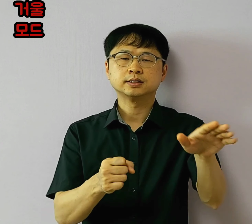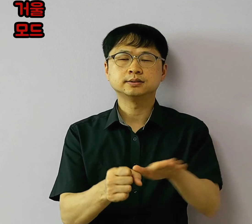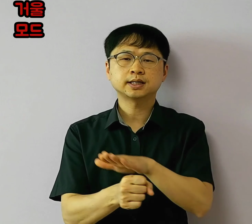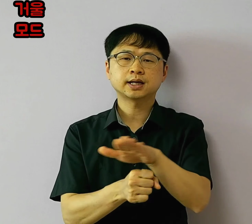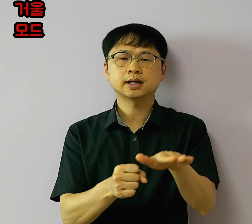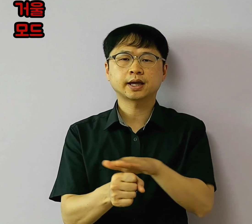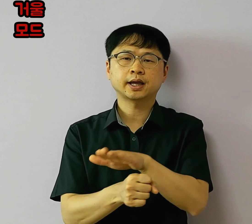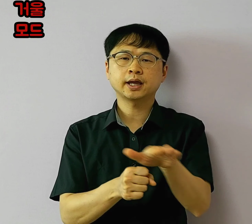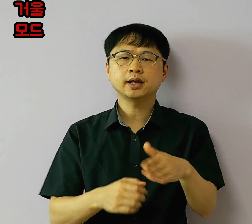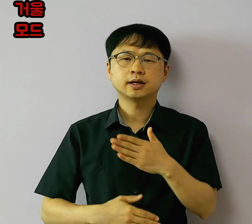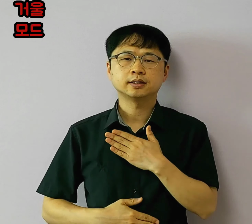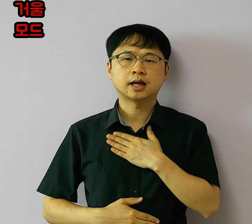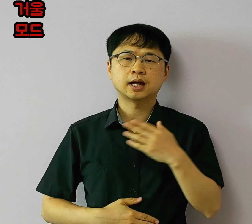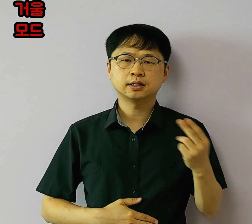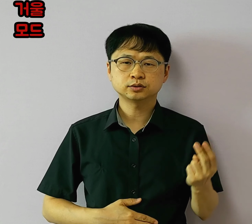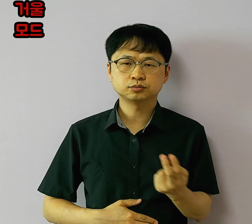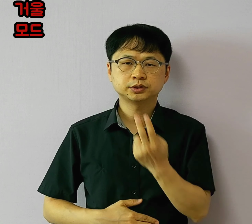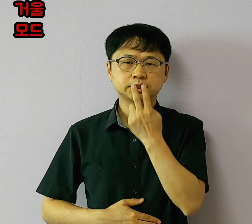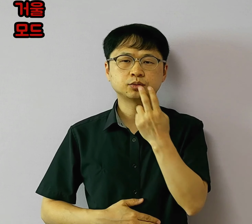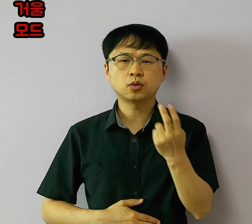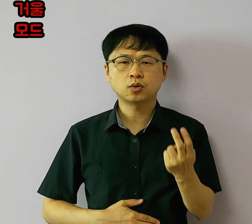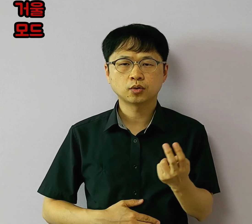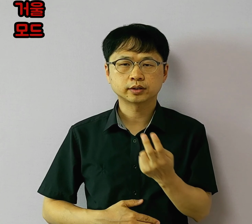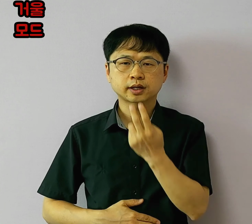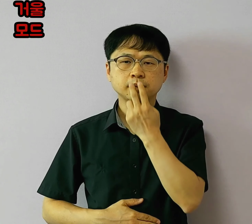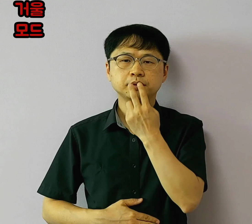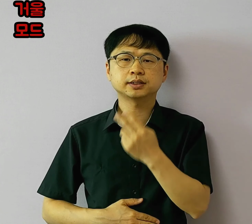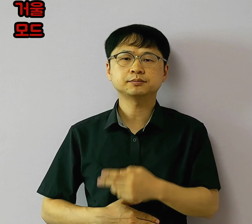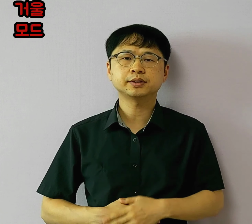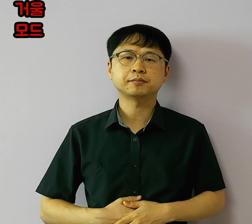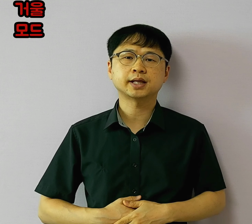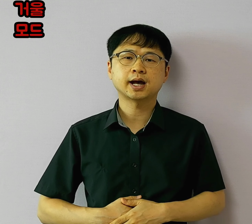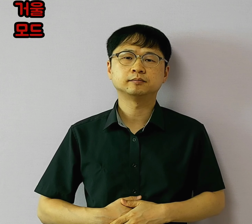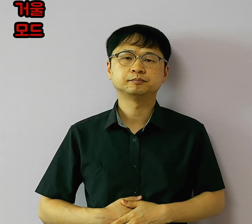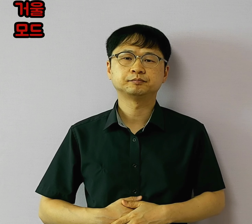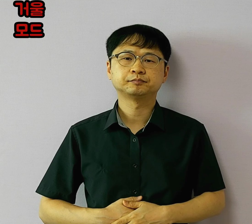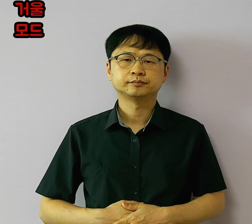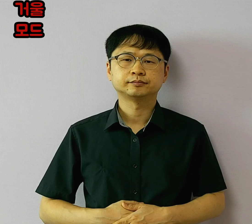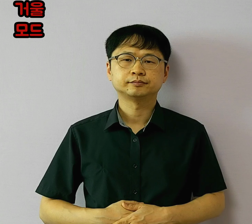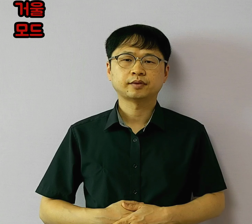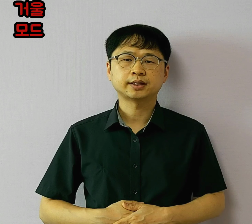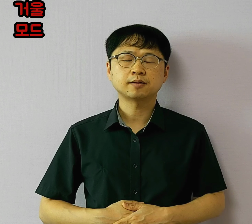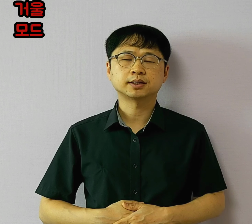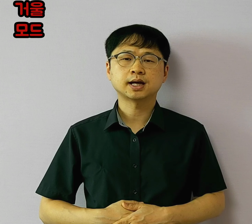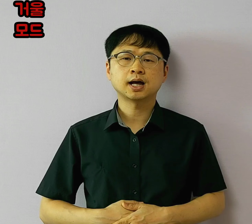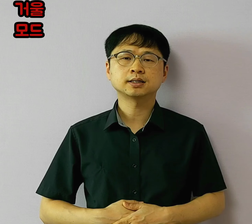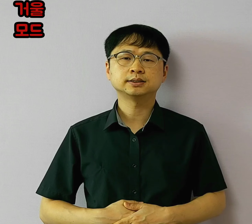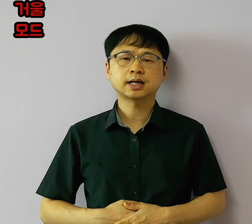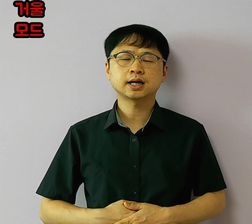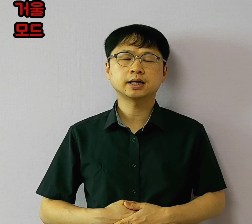그 사랑에 난 숨쉬고 이렇게 표현하시면 됩니다. 네, 다음 가사 그 사랑에